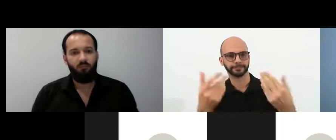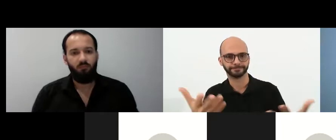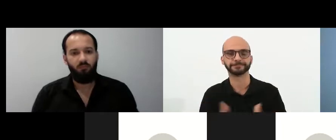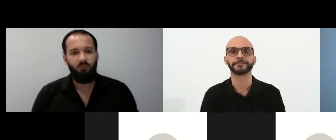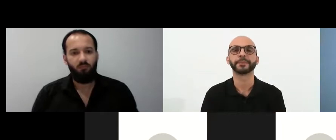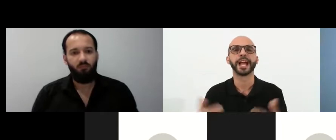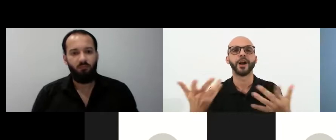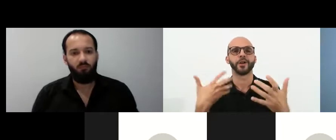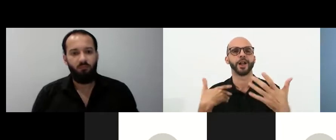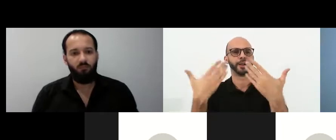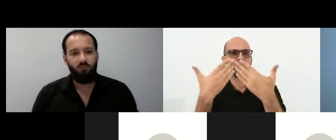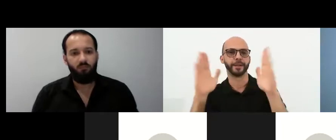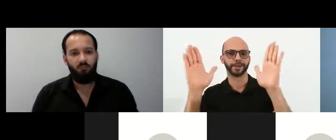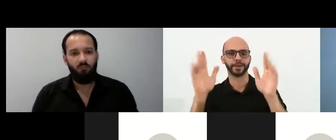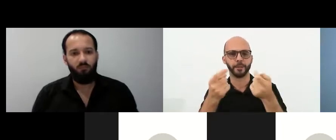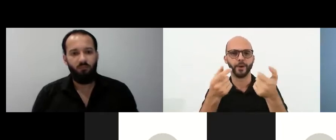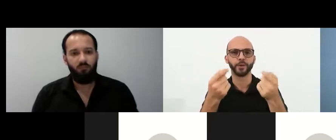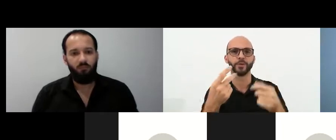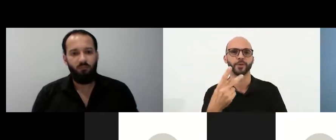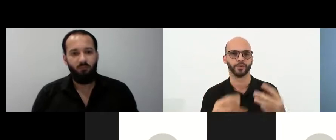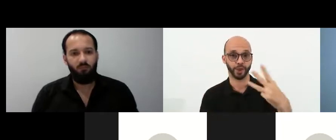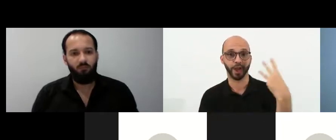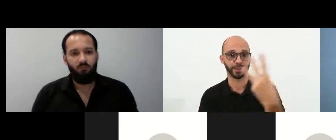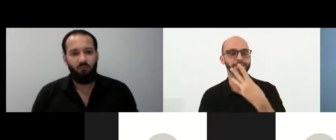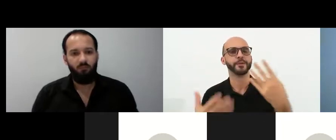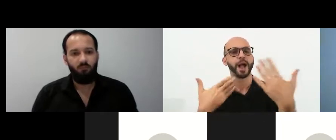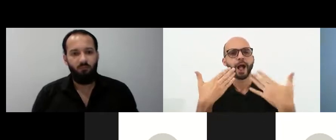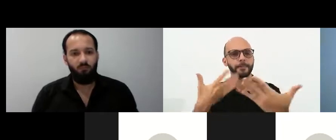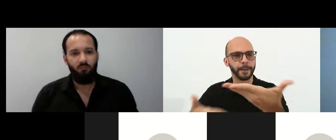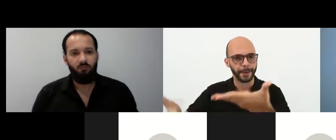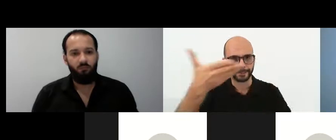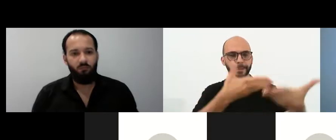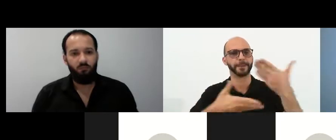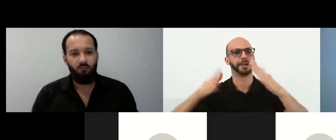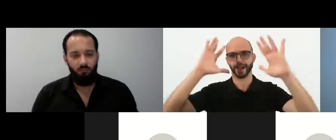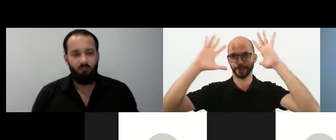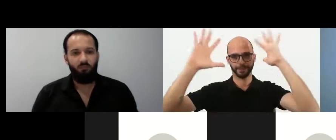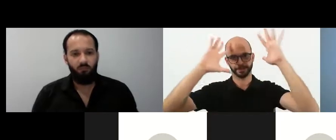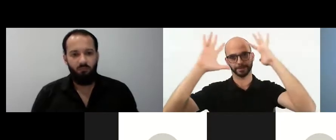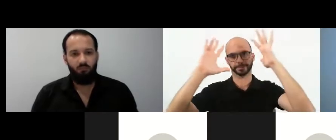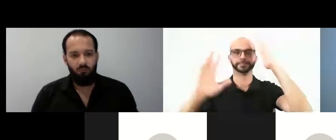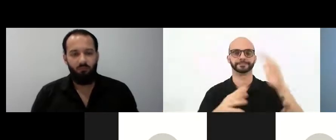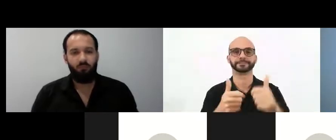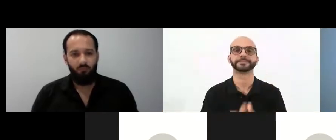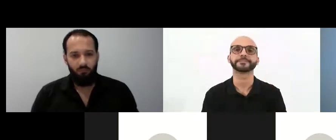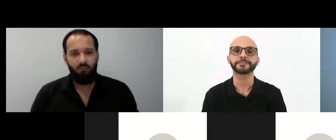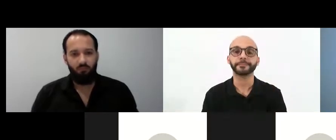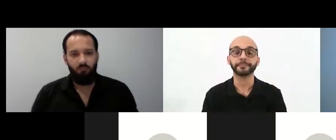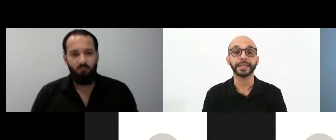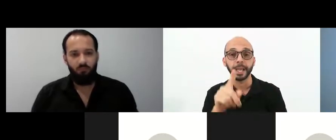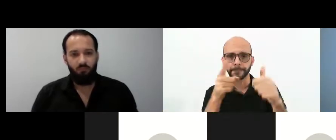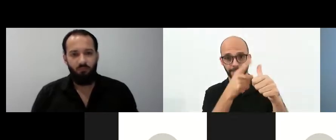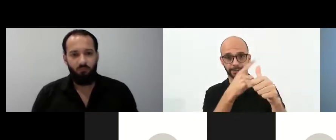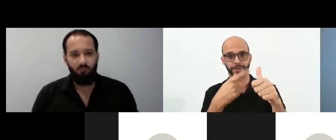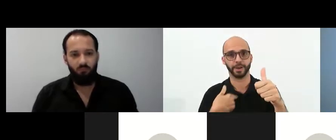ter esse posicionamento deles sobre essa questão. Já nós três antes estávamos imaginando